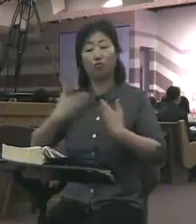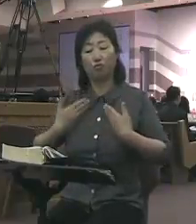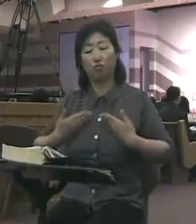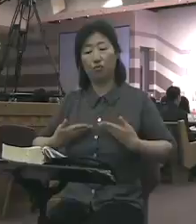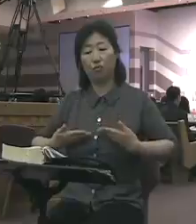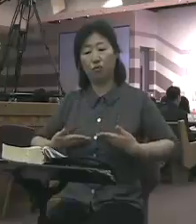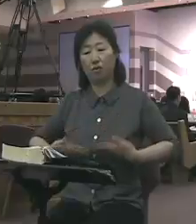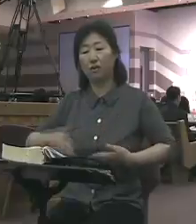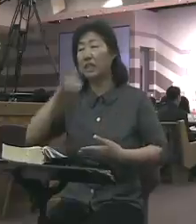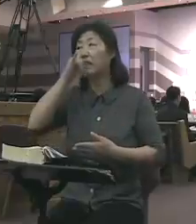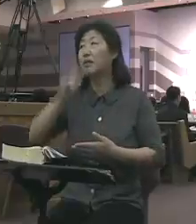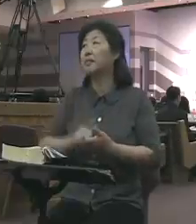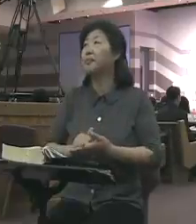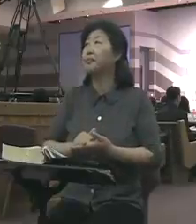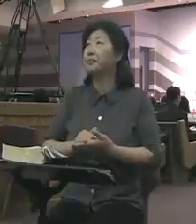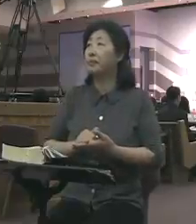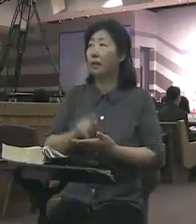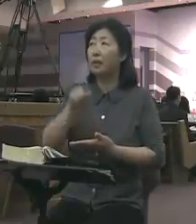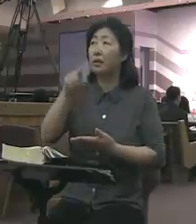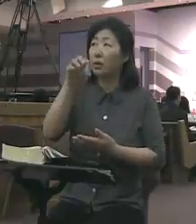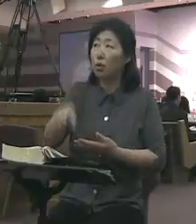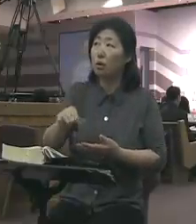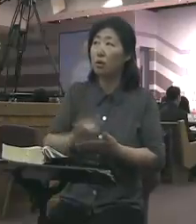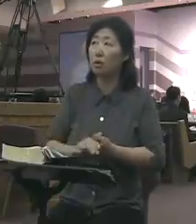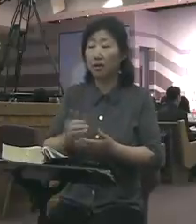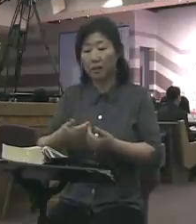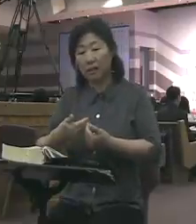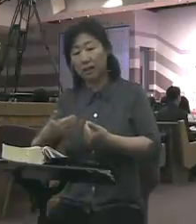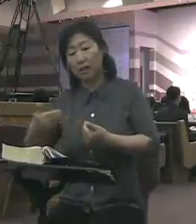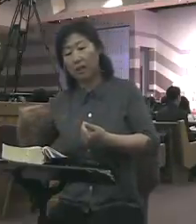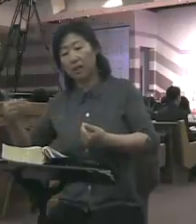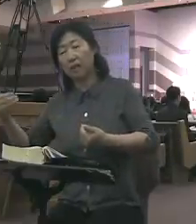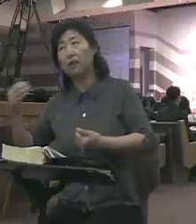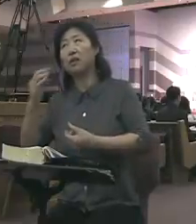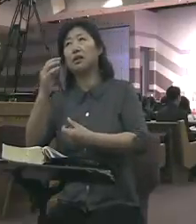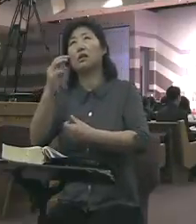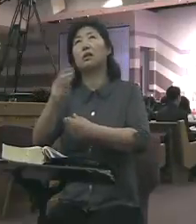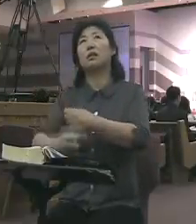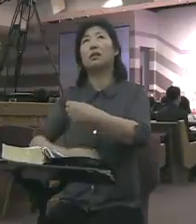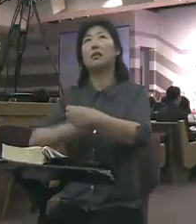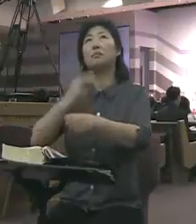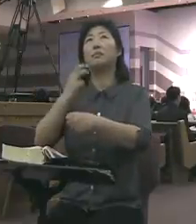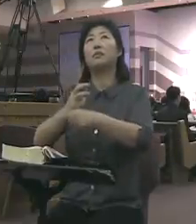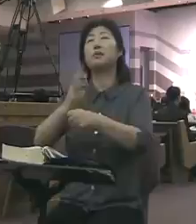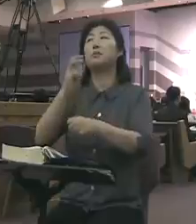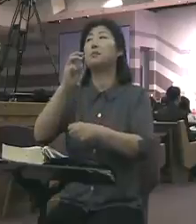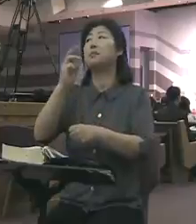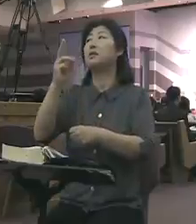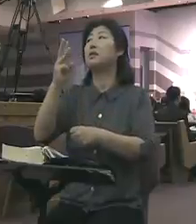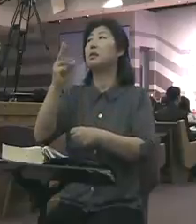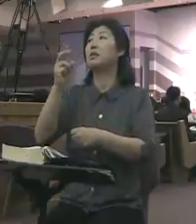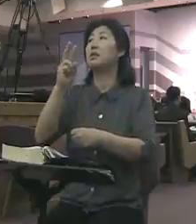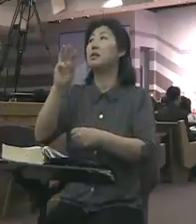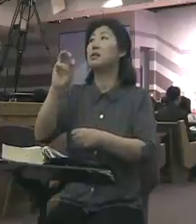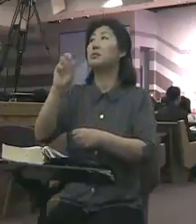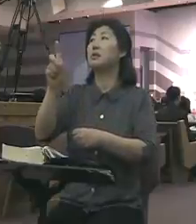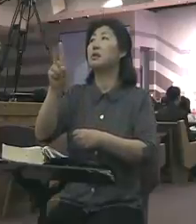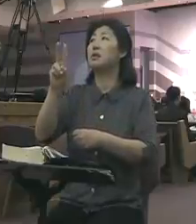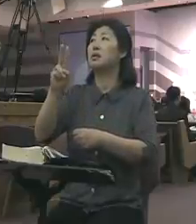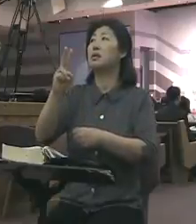신기하더라고요. 제가 그곳을 이제 떠난 지가 이제 32년이 됐는데 그 32년 동안 제가 여기 미국 와서